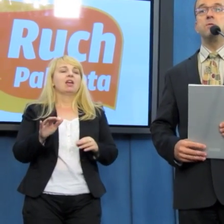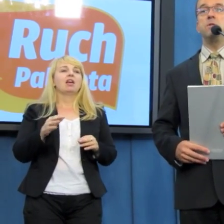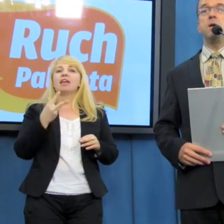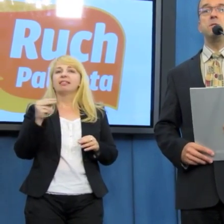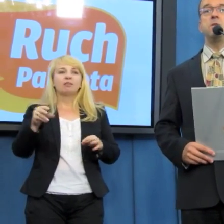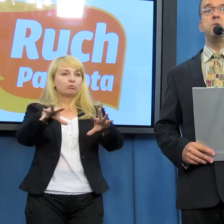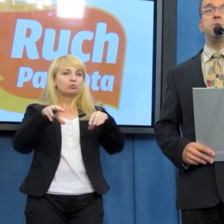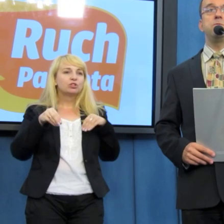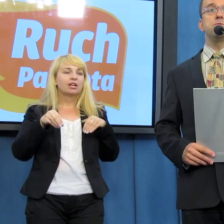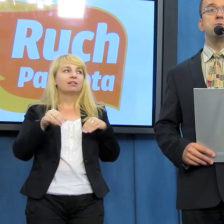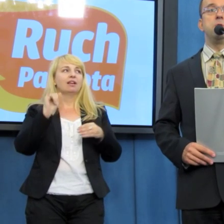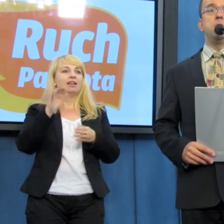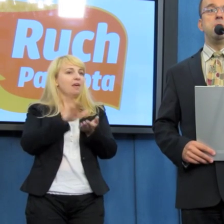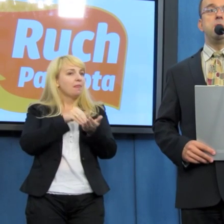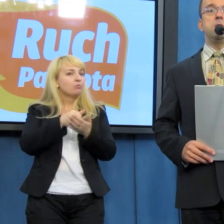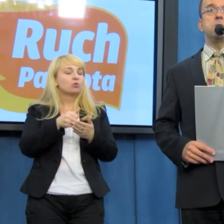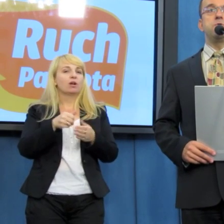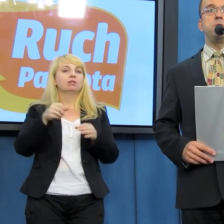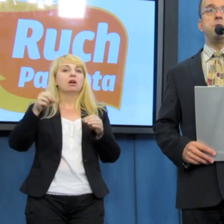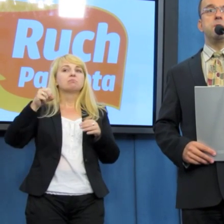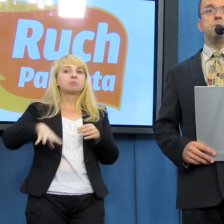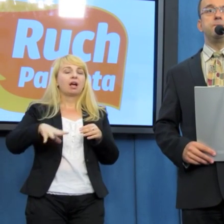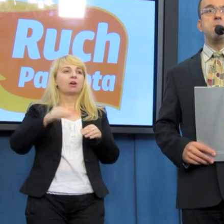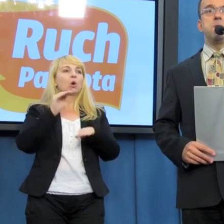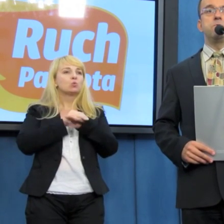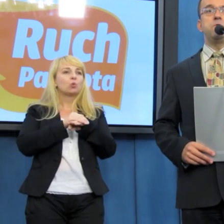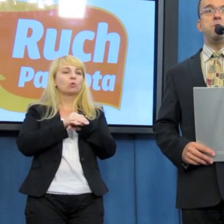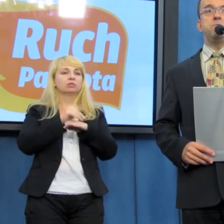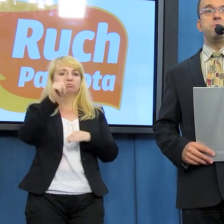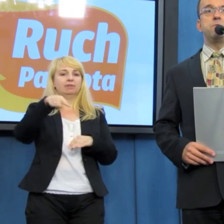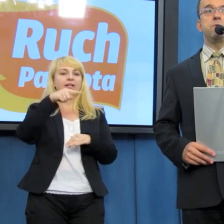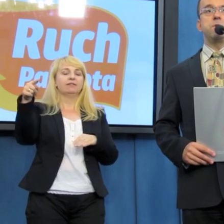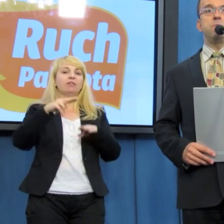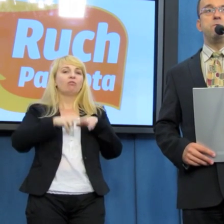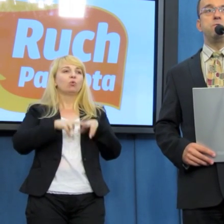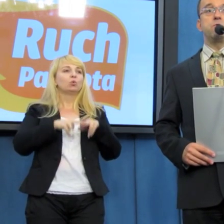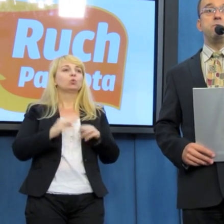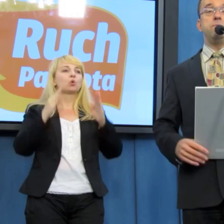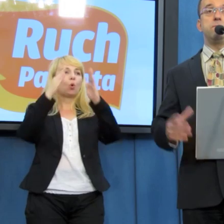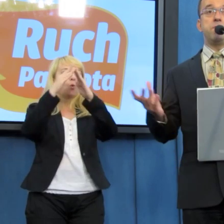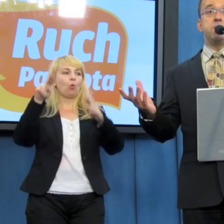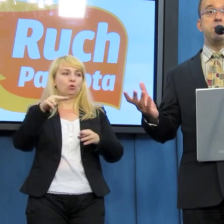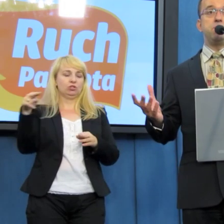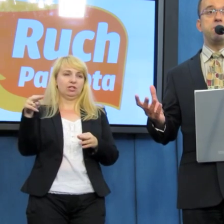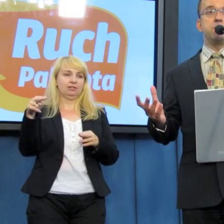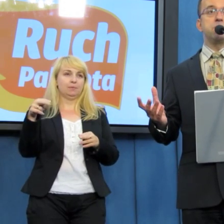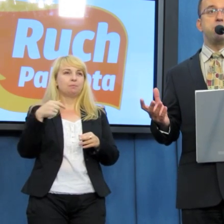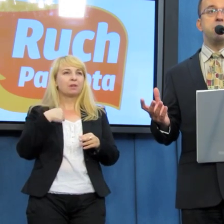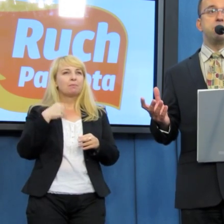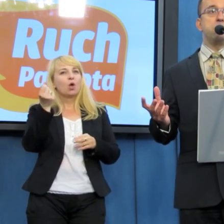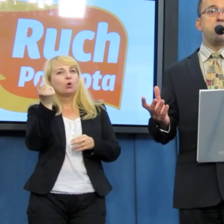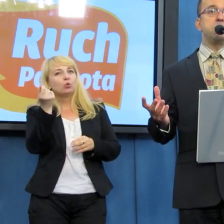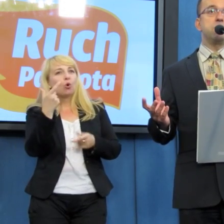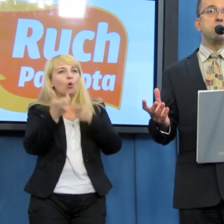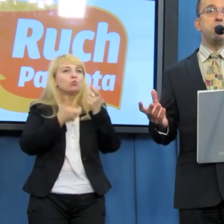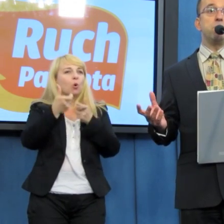brakiem zgody na zniesienie funduszu kościelnego, przyjrzeliśmy się trochę temu funduszowi, wyręczyliśmy w ten sposób